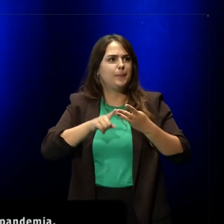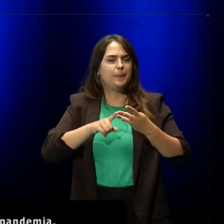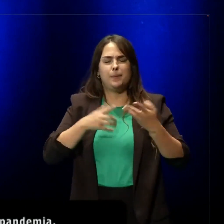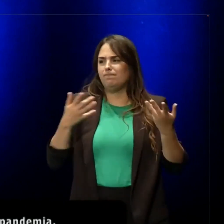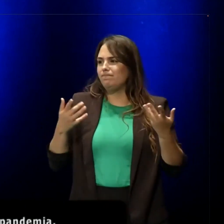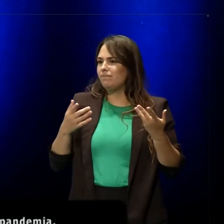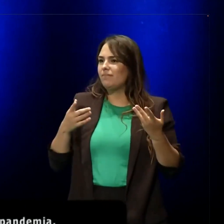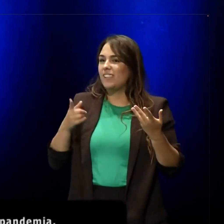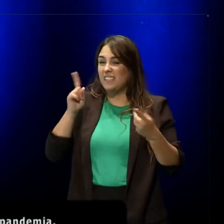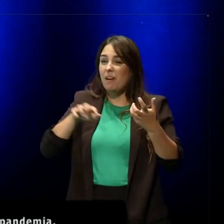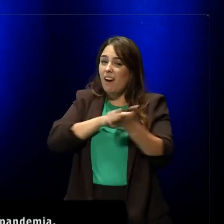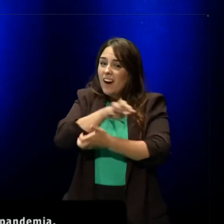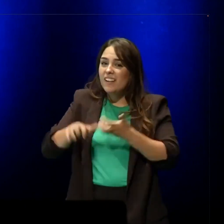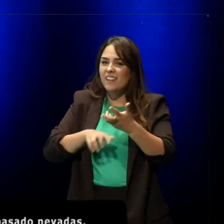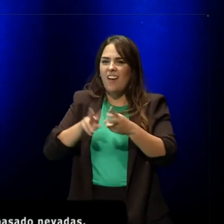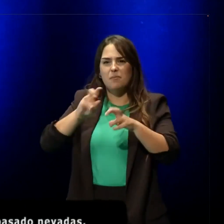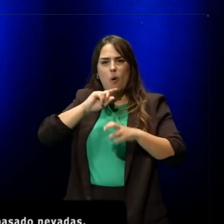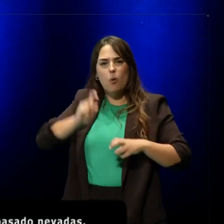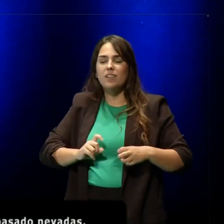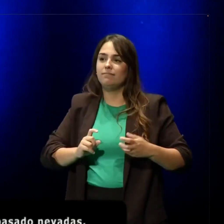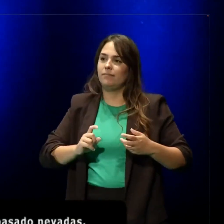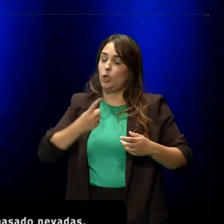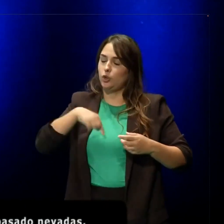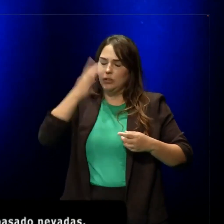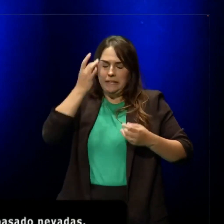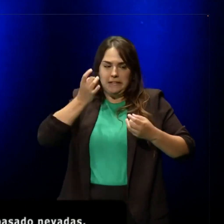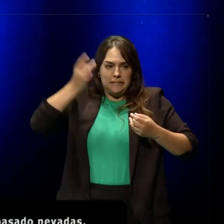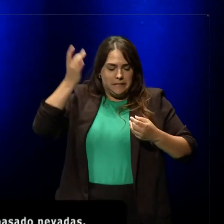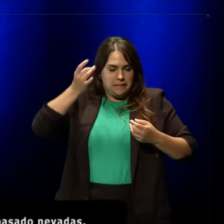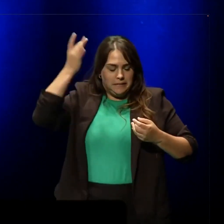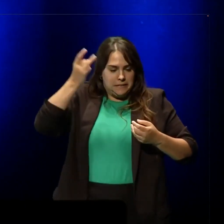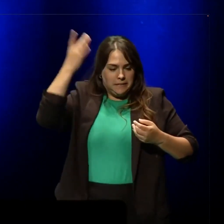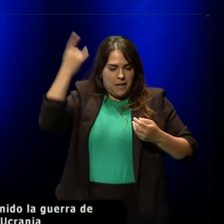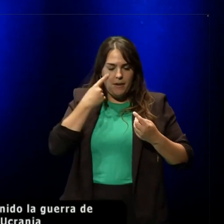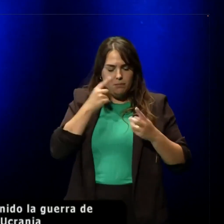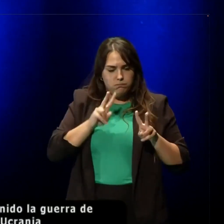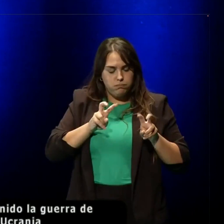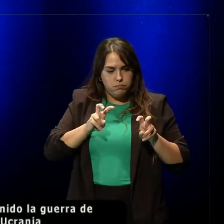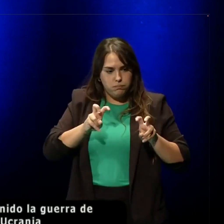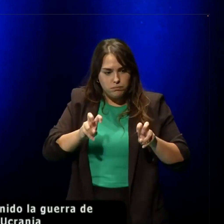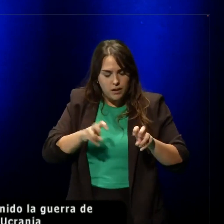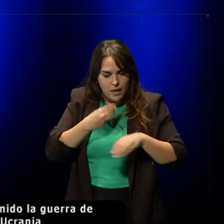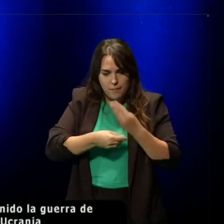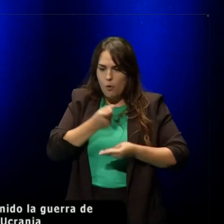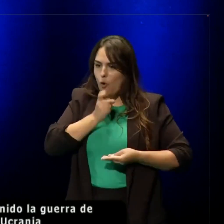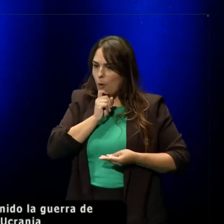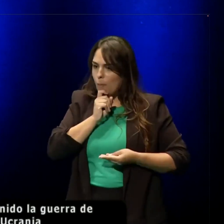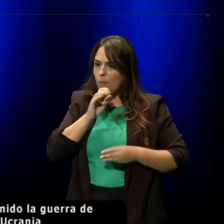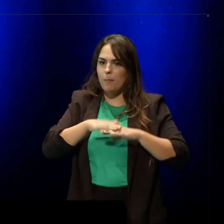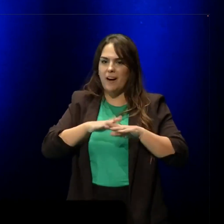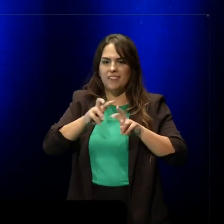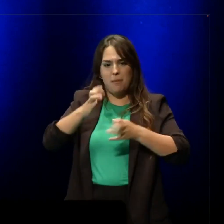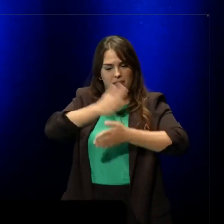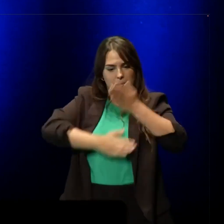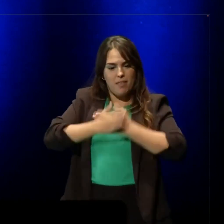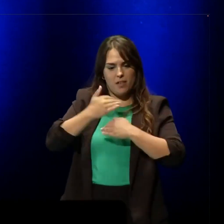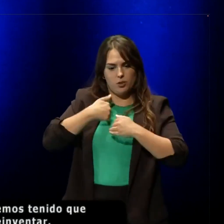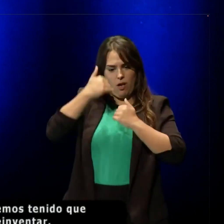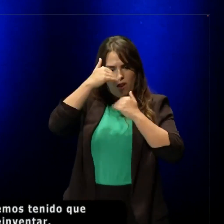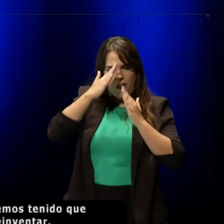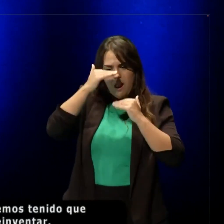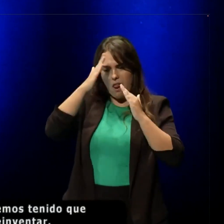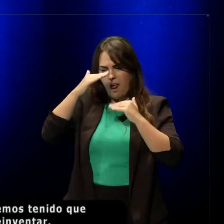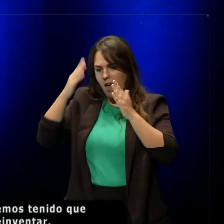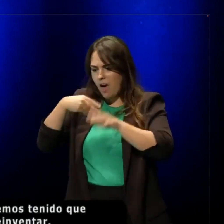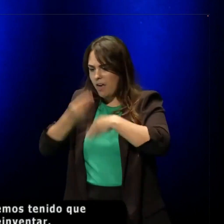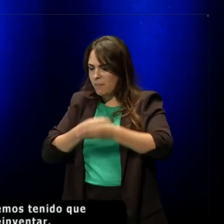hemos tenido la guerra de Ucrania y nos hemos tenido que reinventar. Hemos tenido que en cada momento estar atendiendo a la discapacidad en aquello